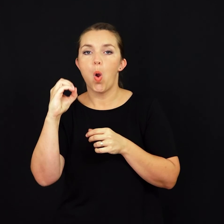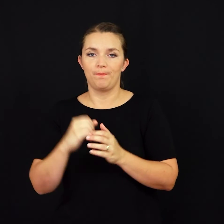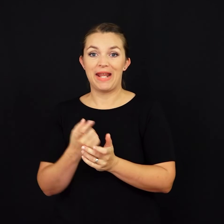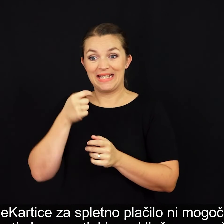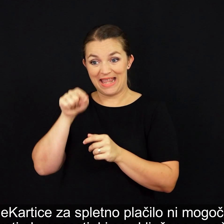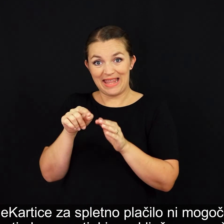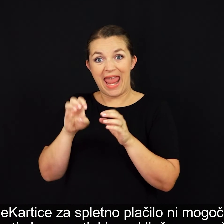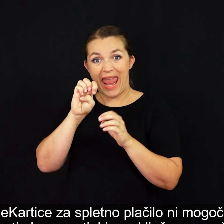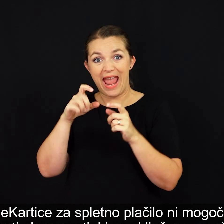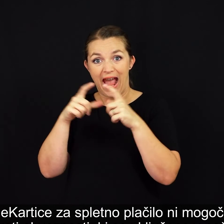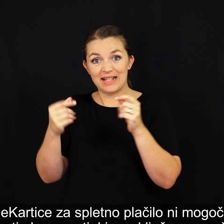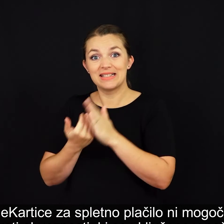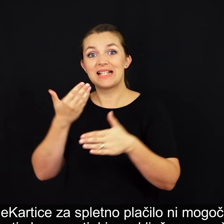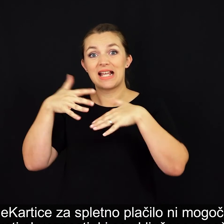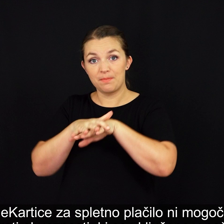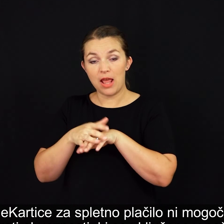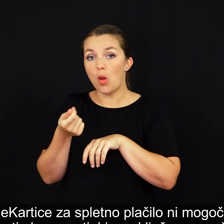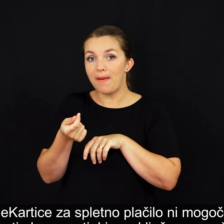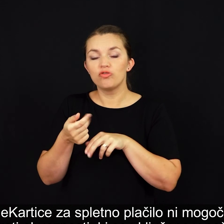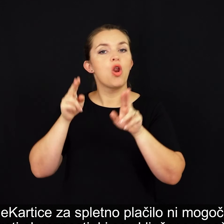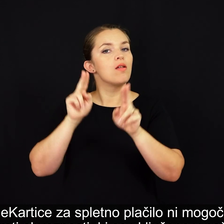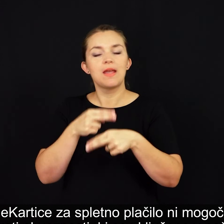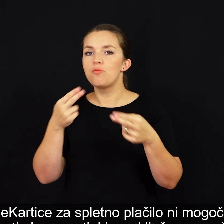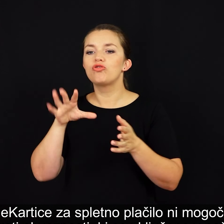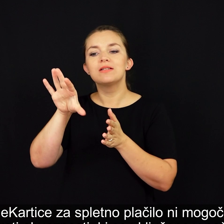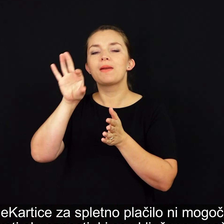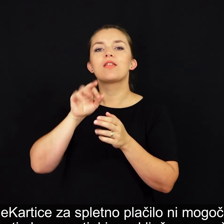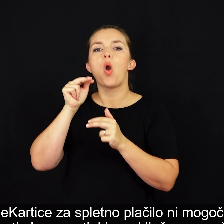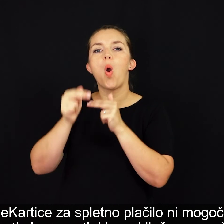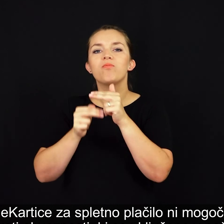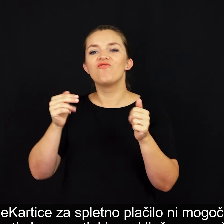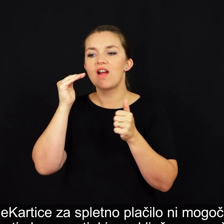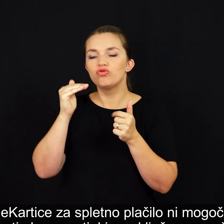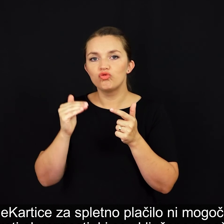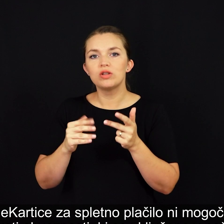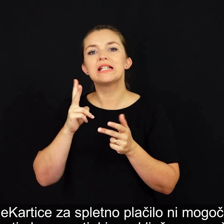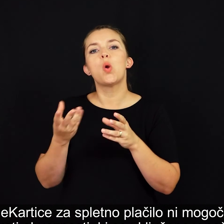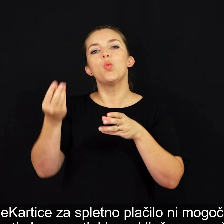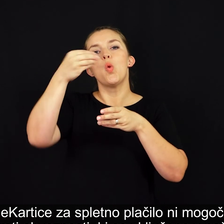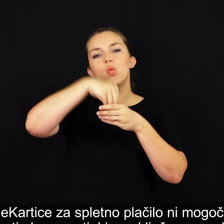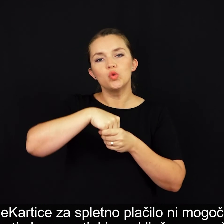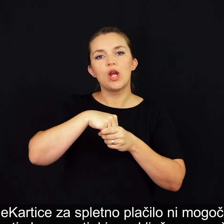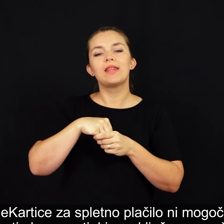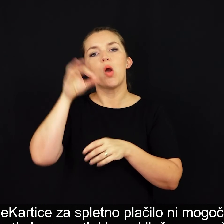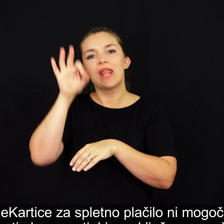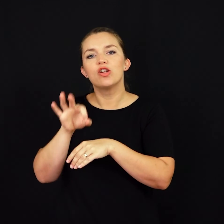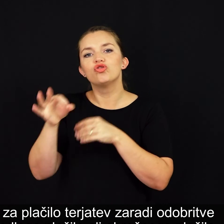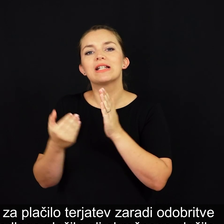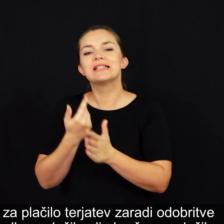Iz e-kartice za spletno plačilo ni mogoče izbrati obveznosti, ki so vključene v načrt za plačilo